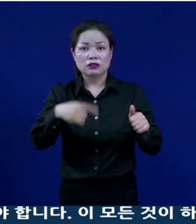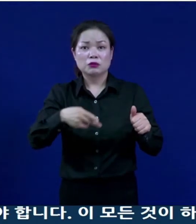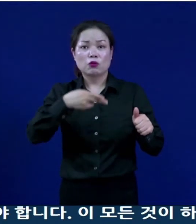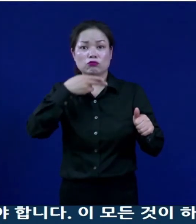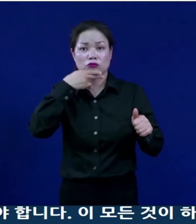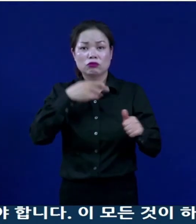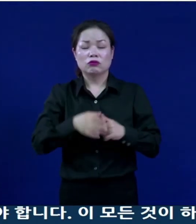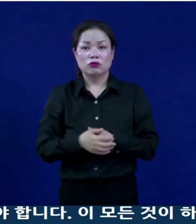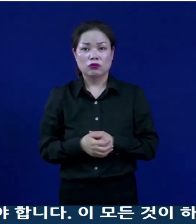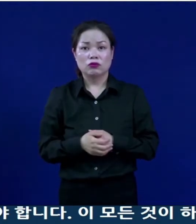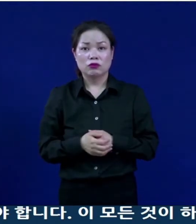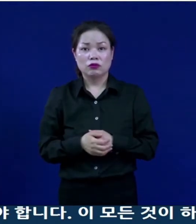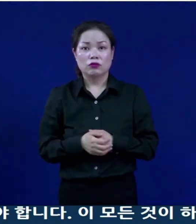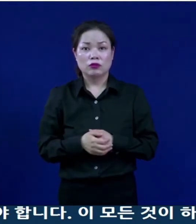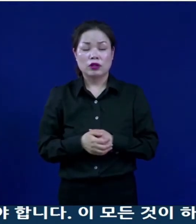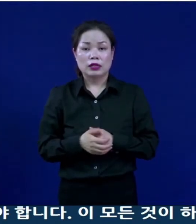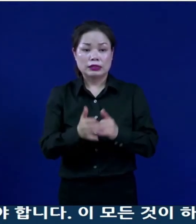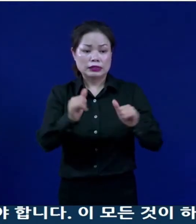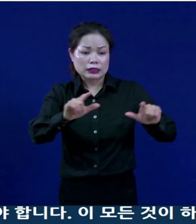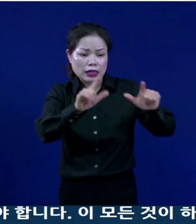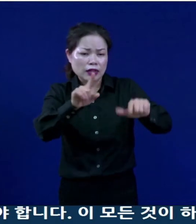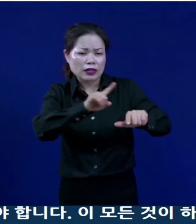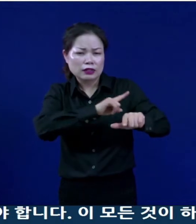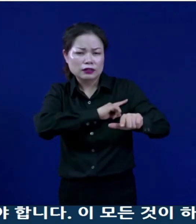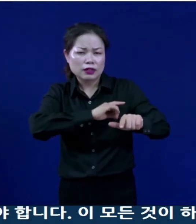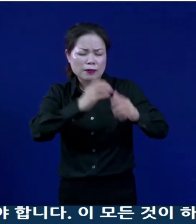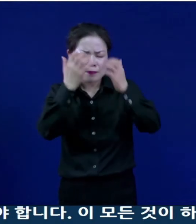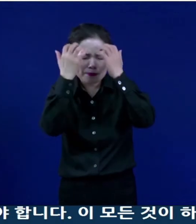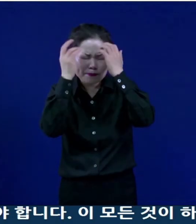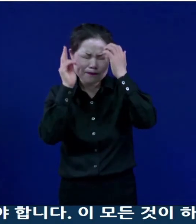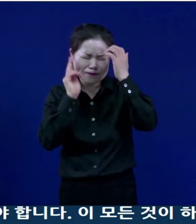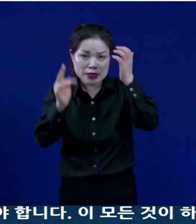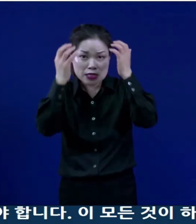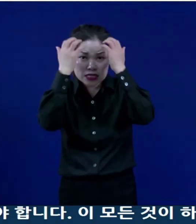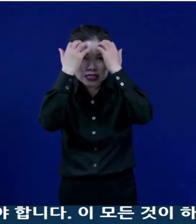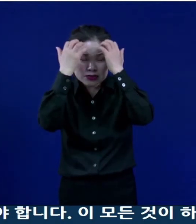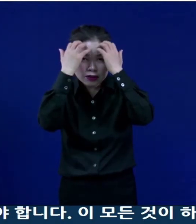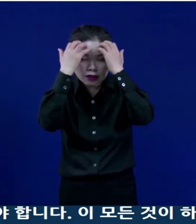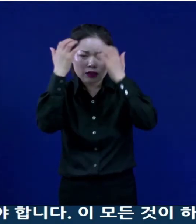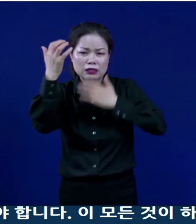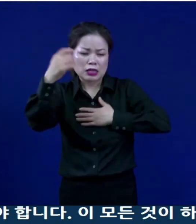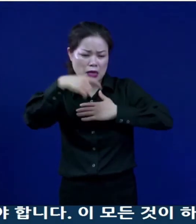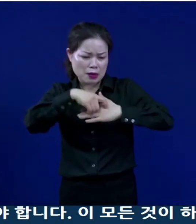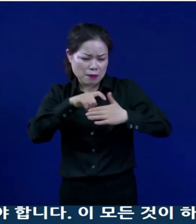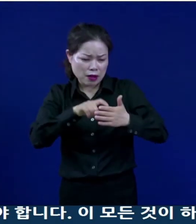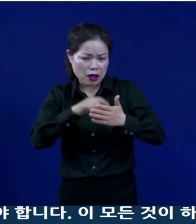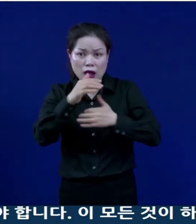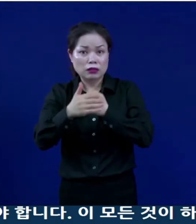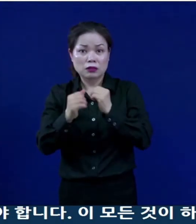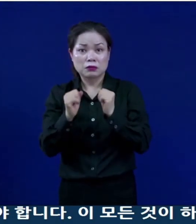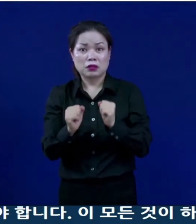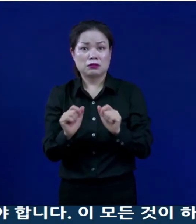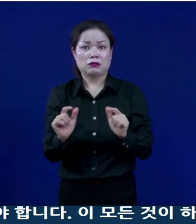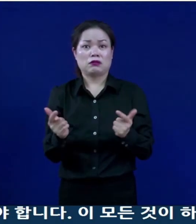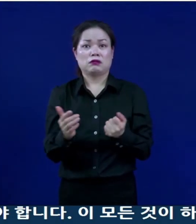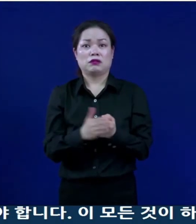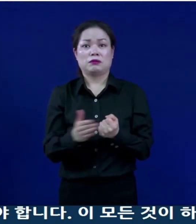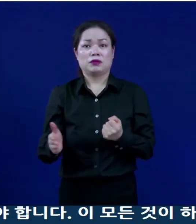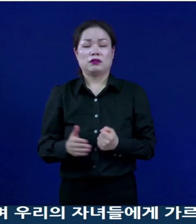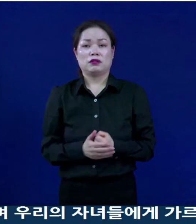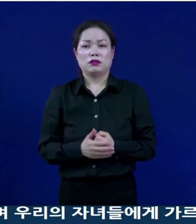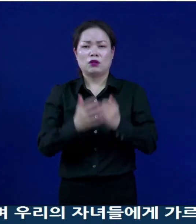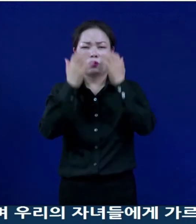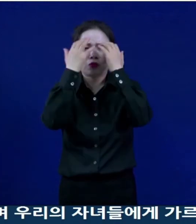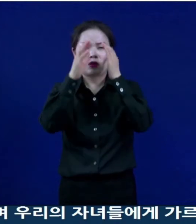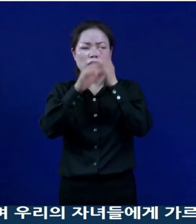않습니다. 인생의 가장 혹독한 고난은 내 마음에 하나님이 계시지 않는 것입니다.